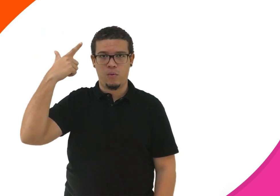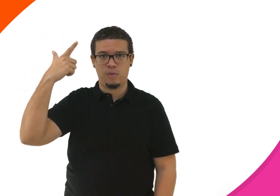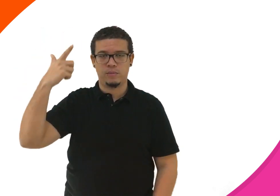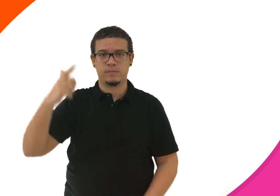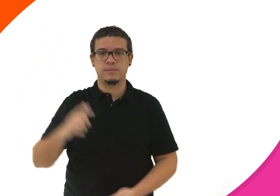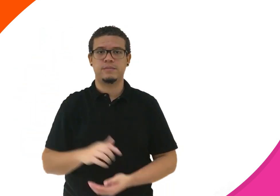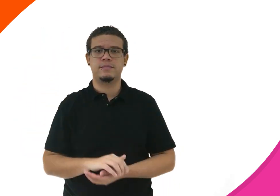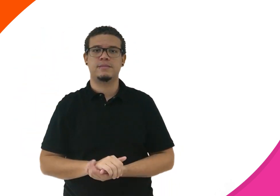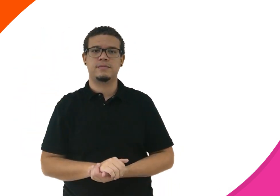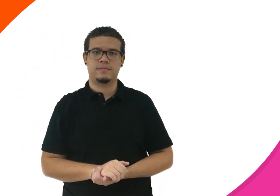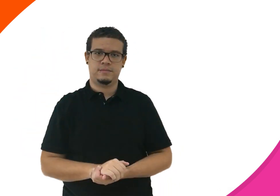Sol, sol.